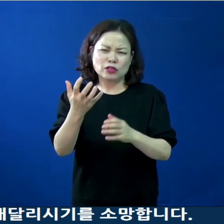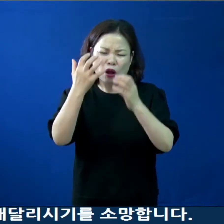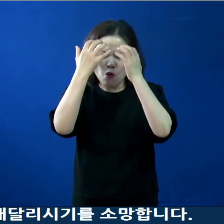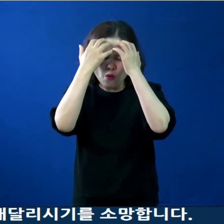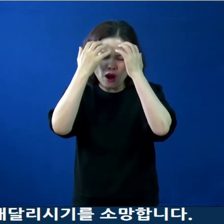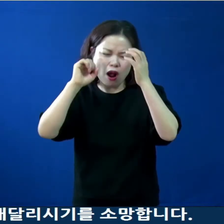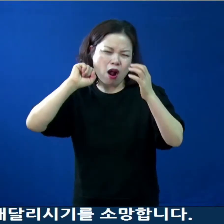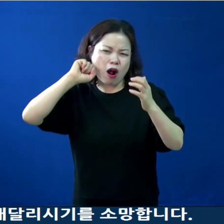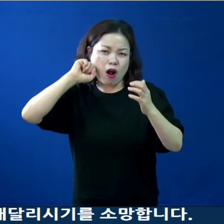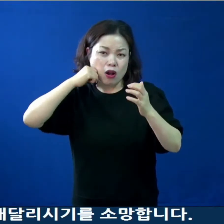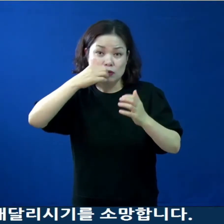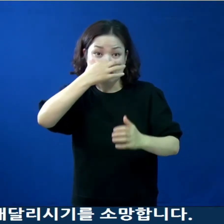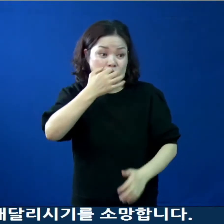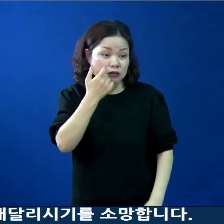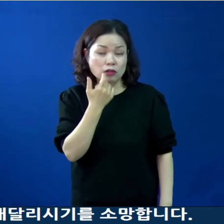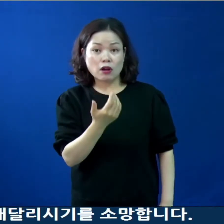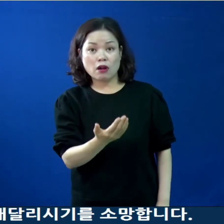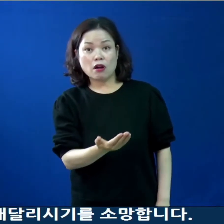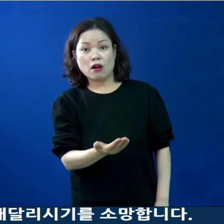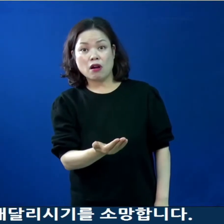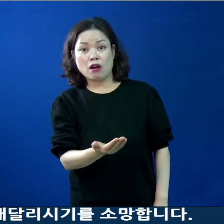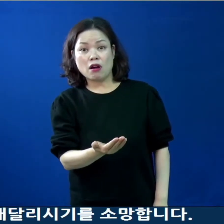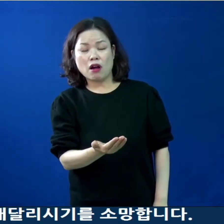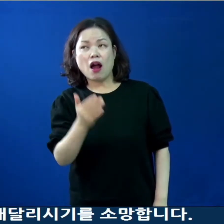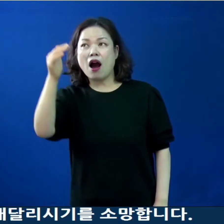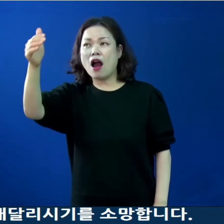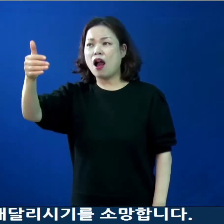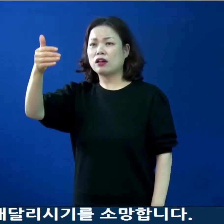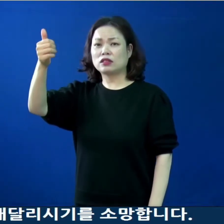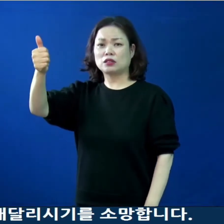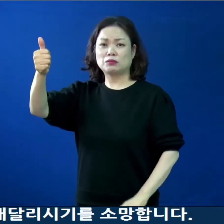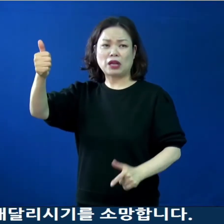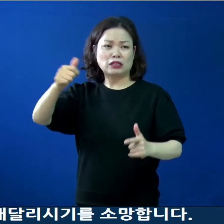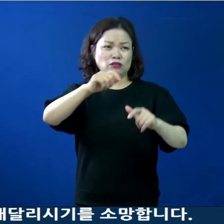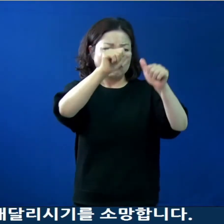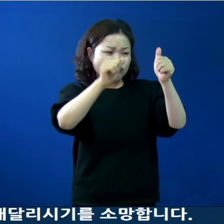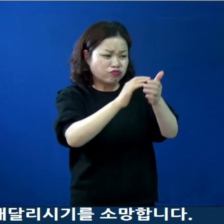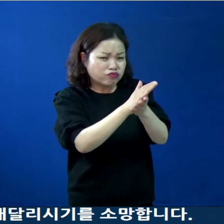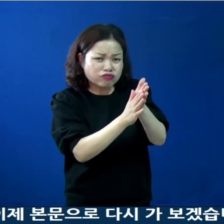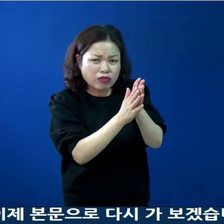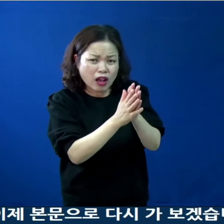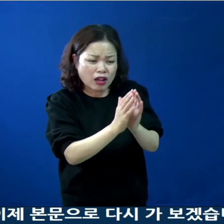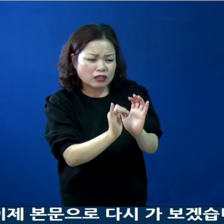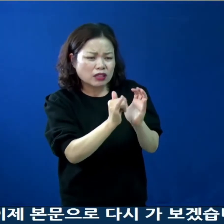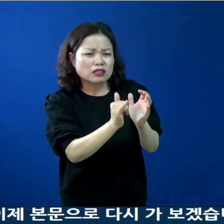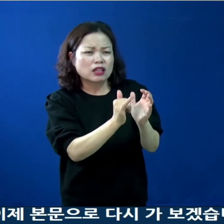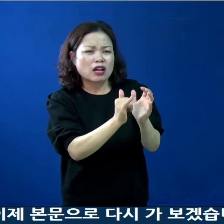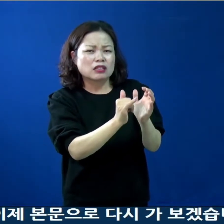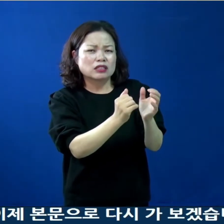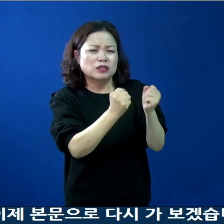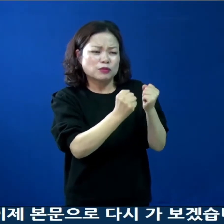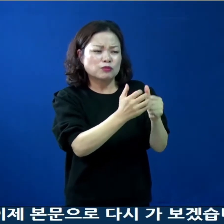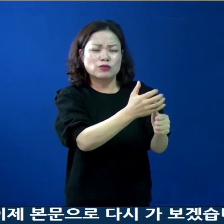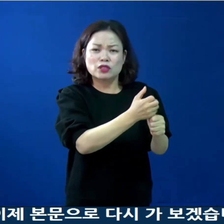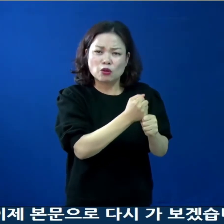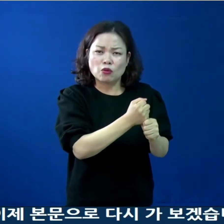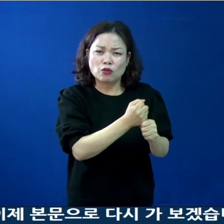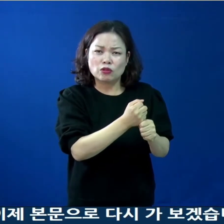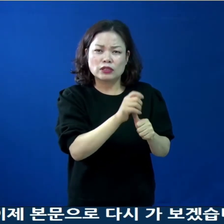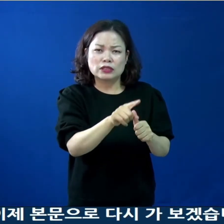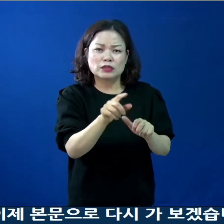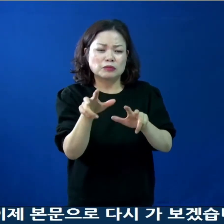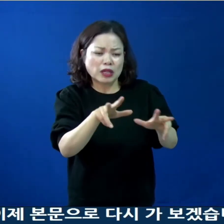이 시험이 힘드냐? 하나님이 아닌 우상을 붙잡고 세상 힘을 붙잡고 당장 앞에